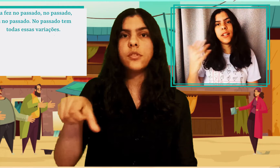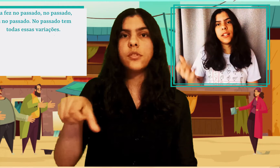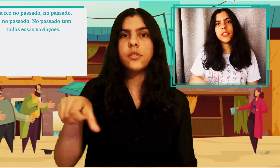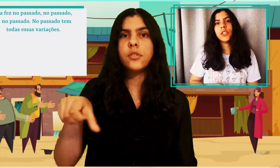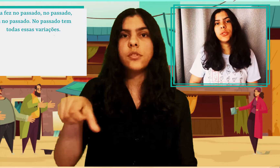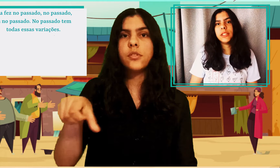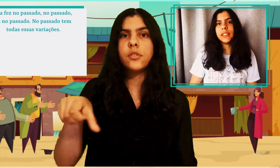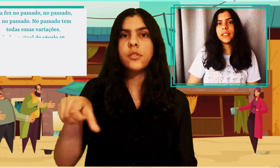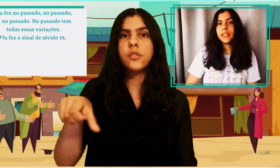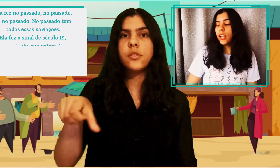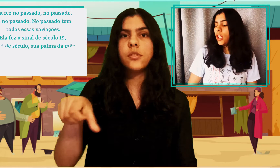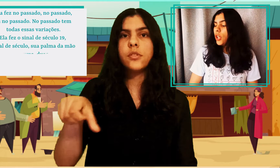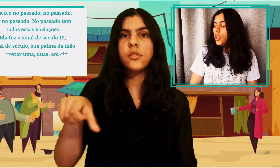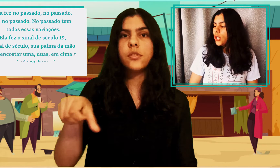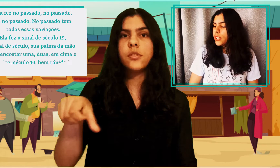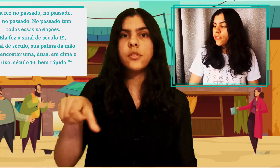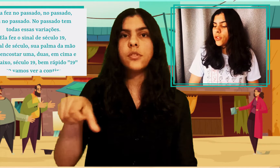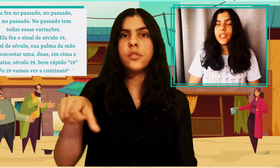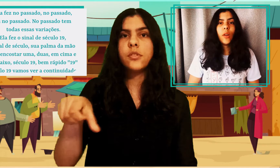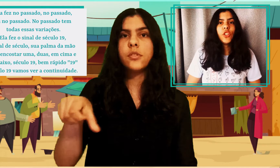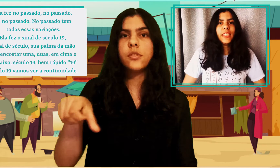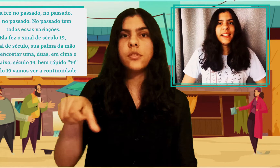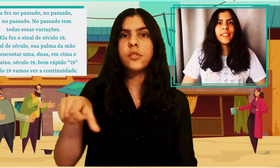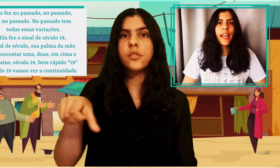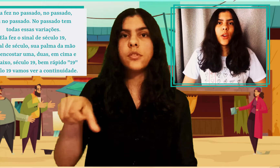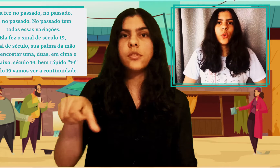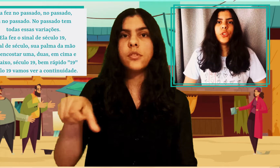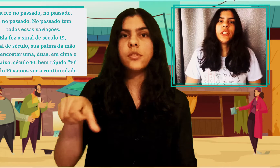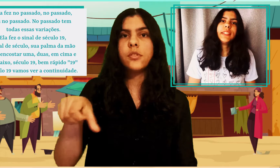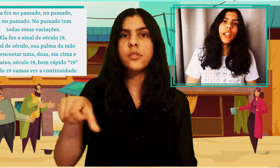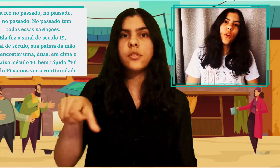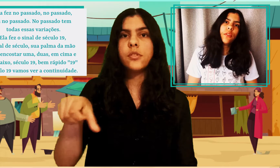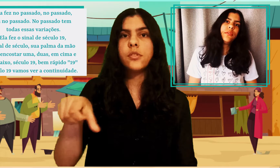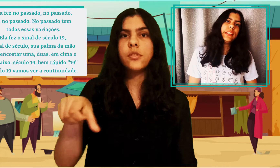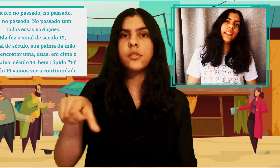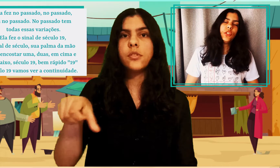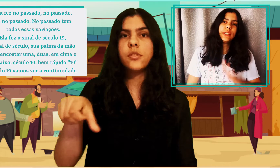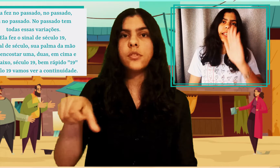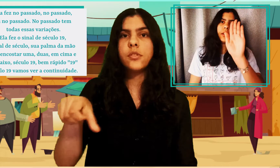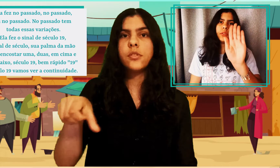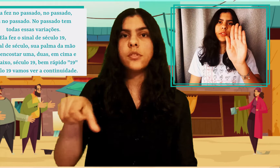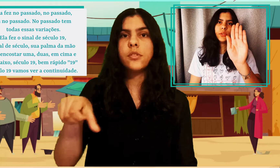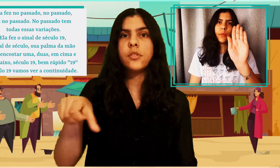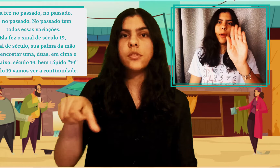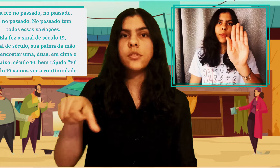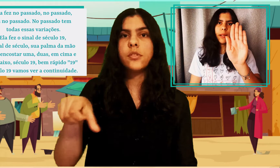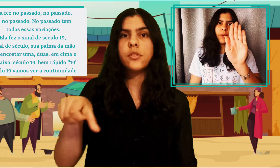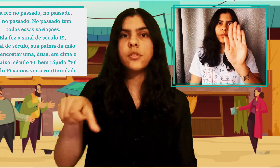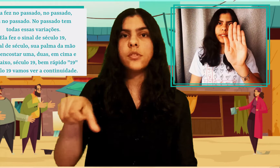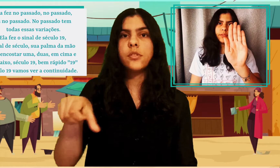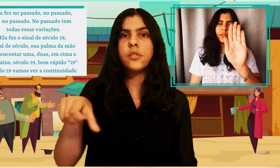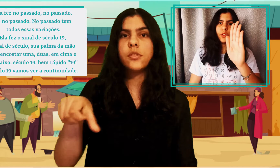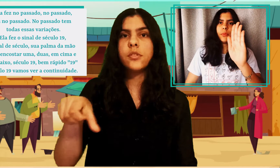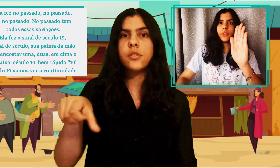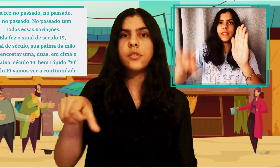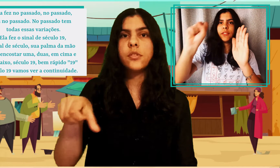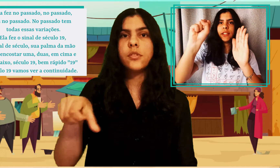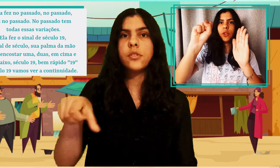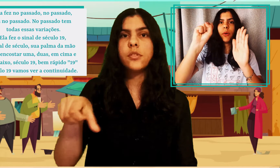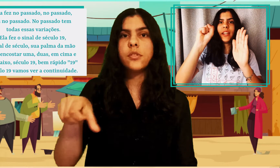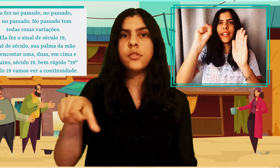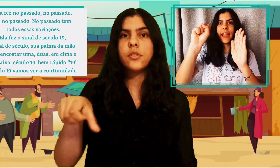essas variações. Então, ela fez o sinal de século, 19, sinal de século. Sua palma da mão desta forma,